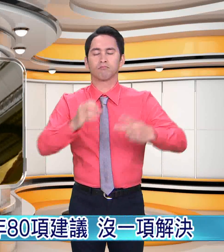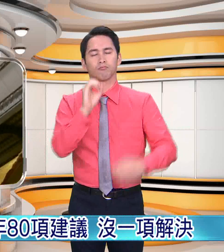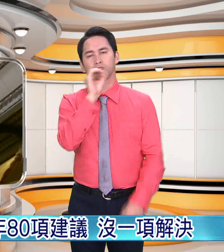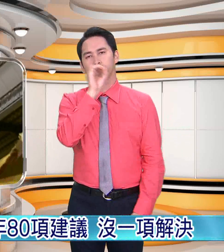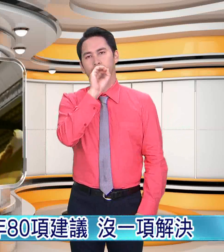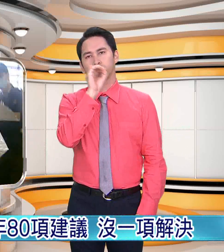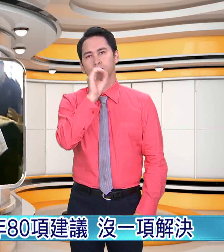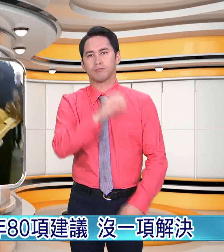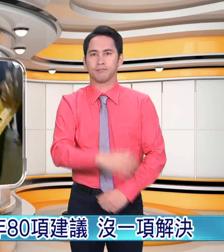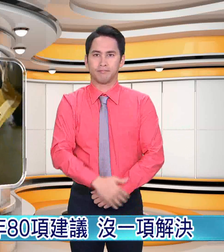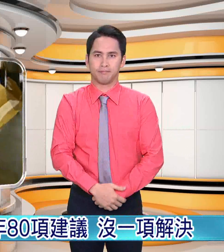决。